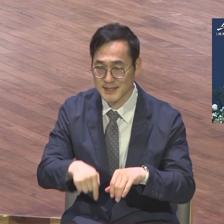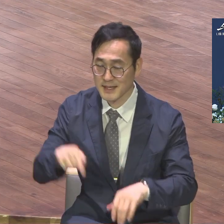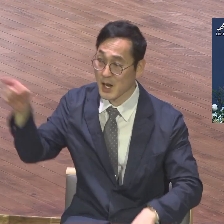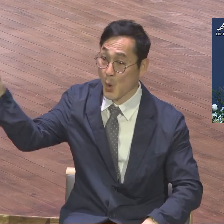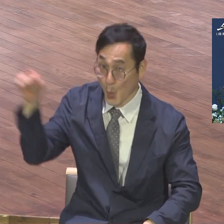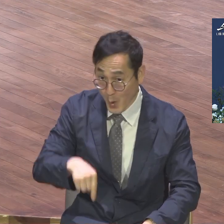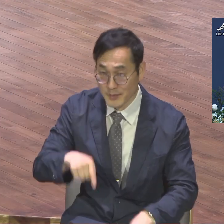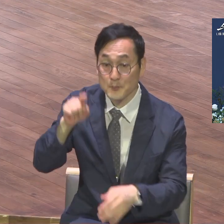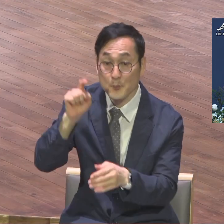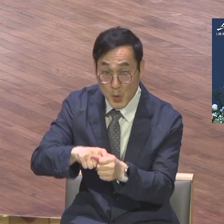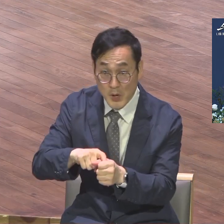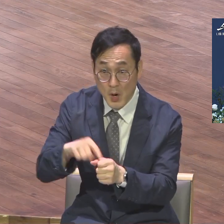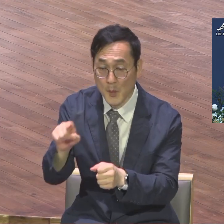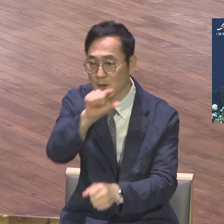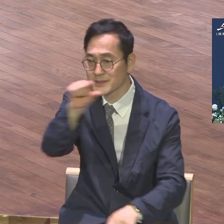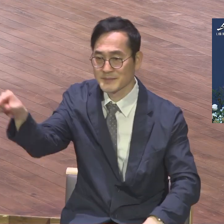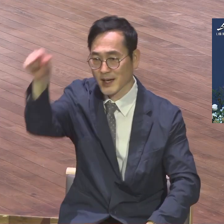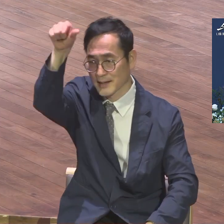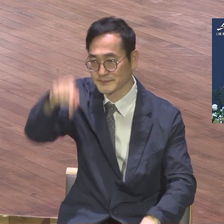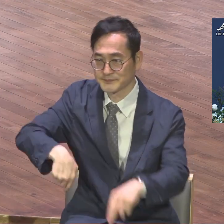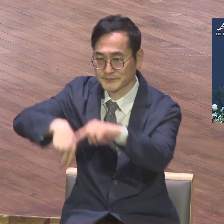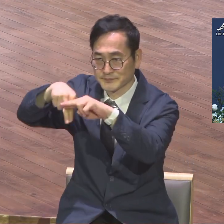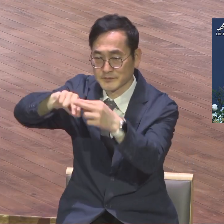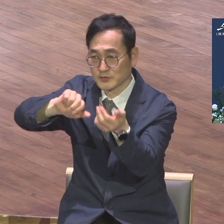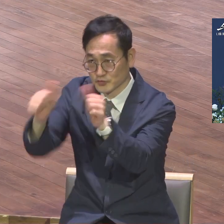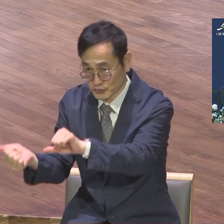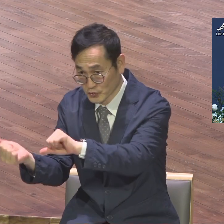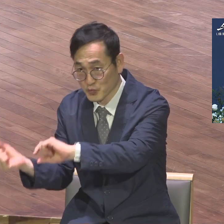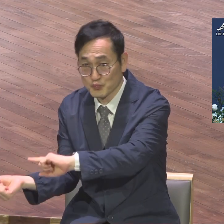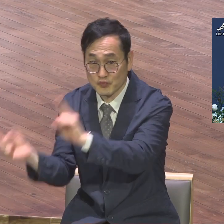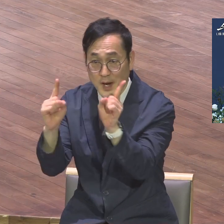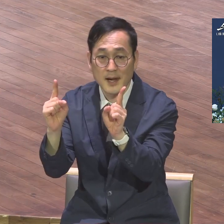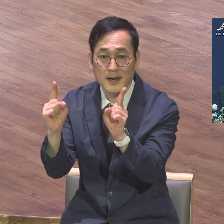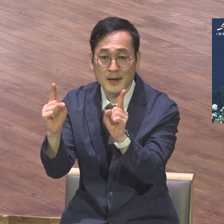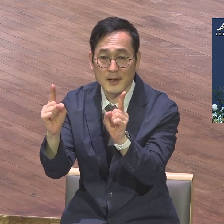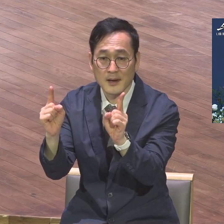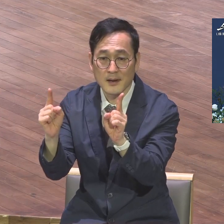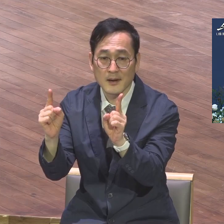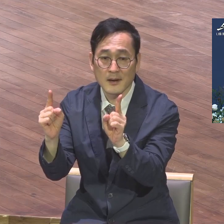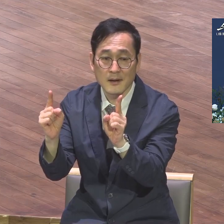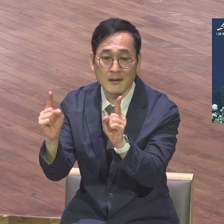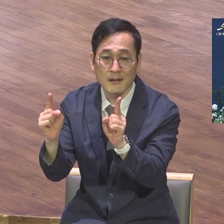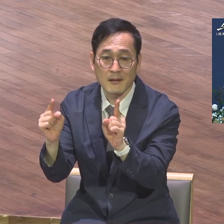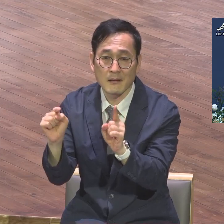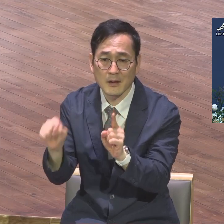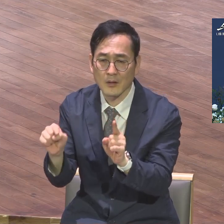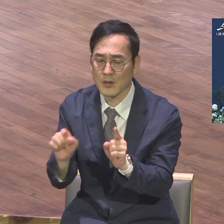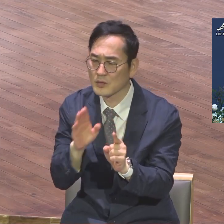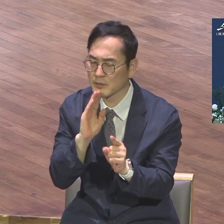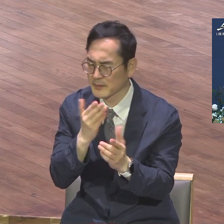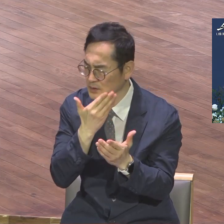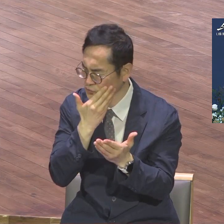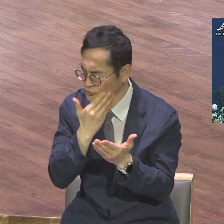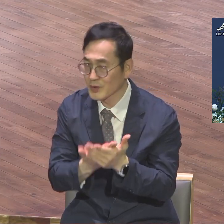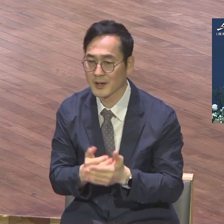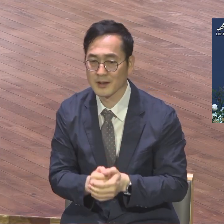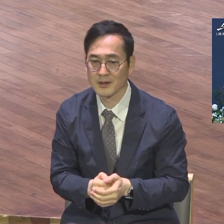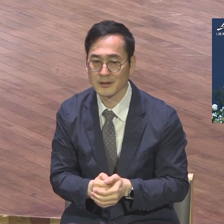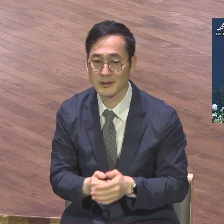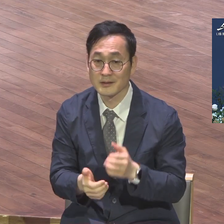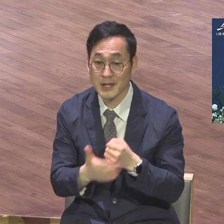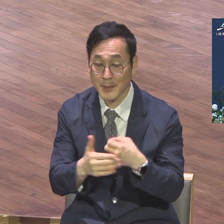목적이 십자가 대속과 부활의 여정을 쫙 기록해놨어요. 얼마나 중요했던지